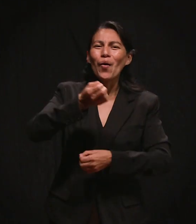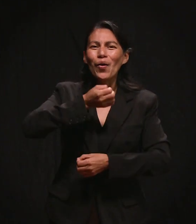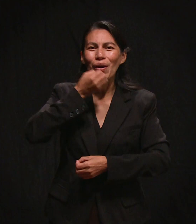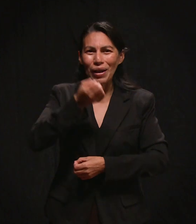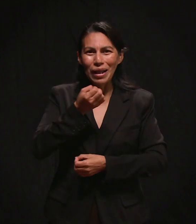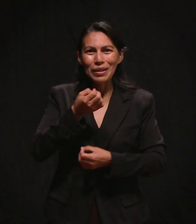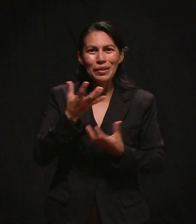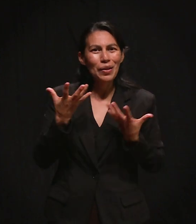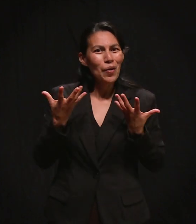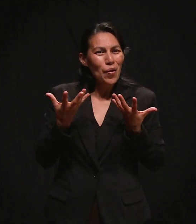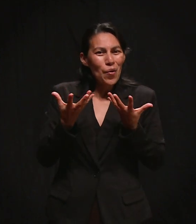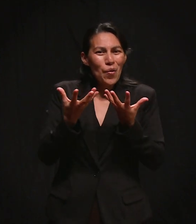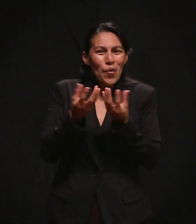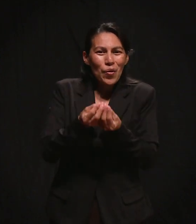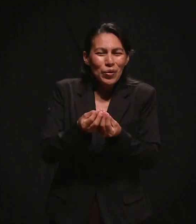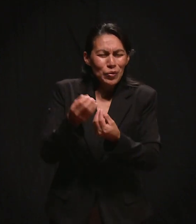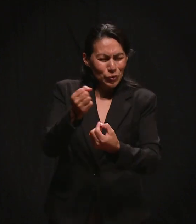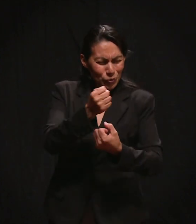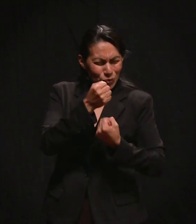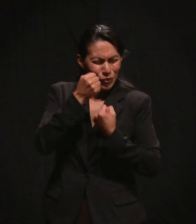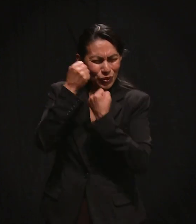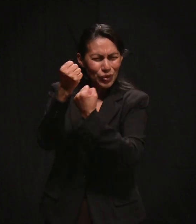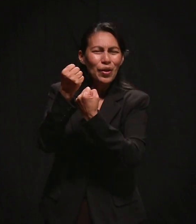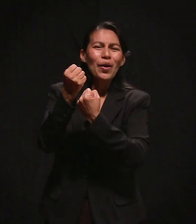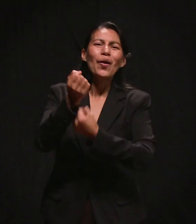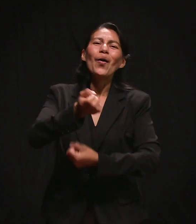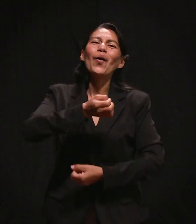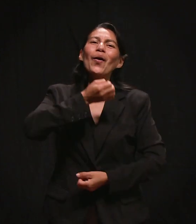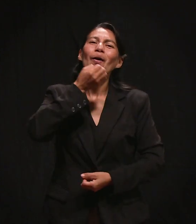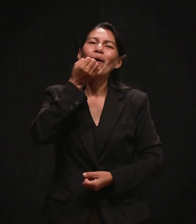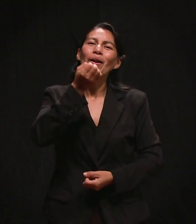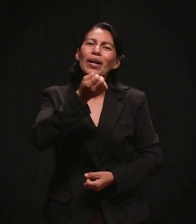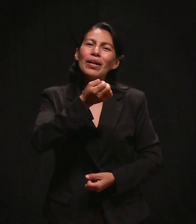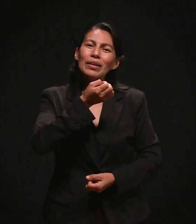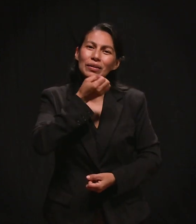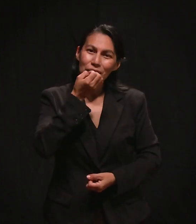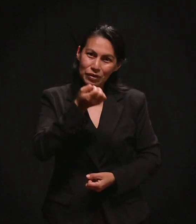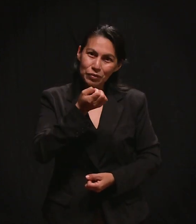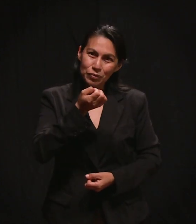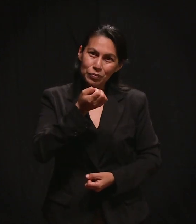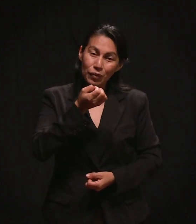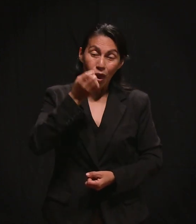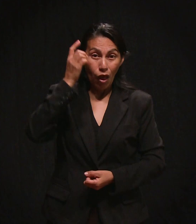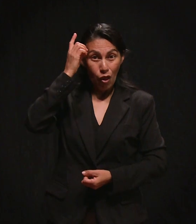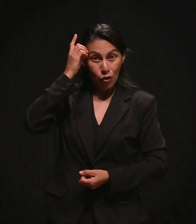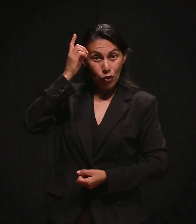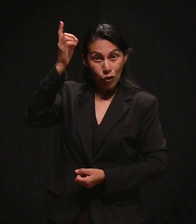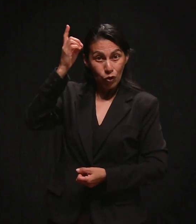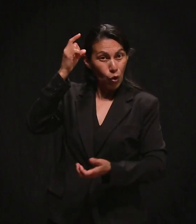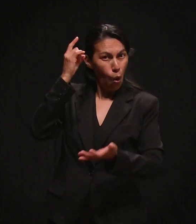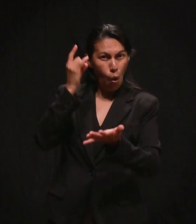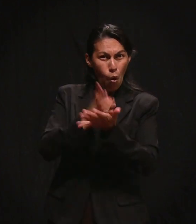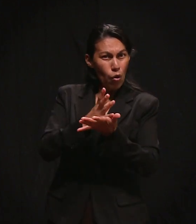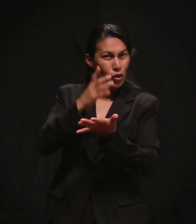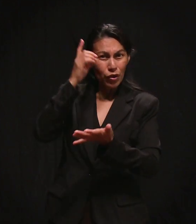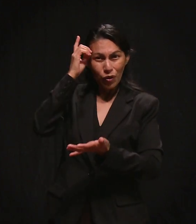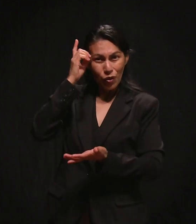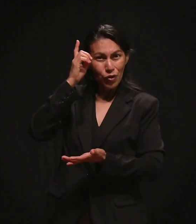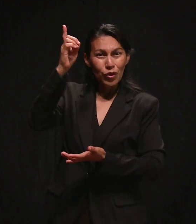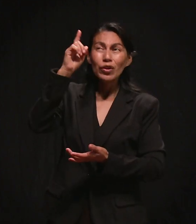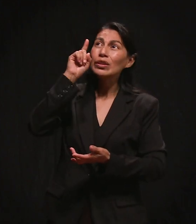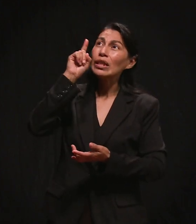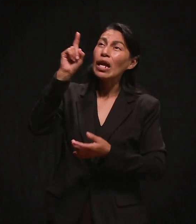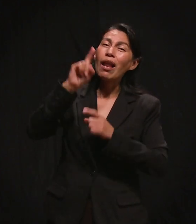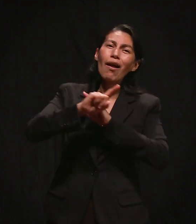un movimiento poderoso de la oración donde Dios y únicamente Él sea